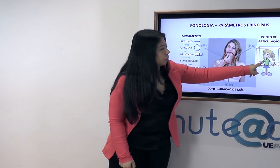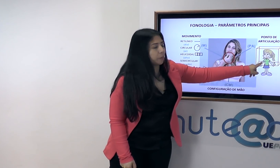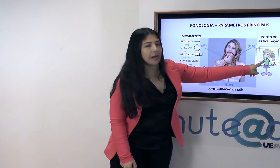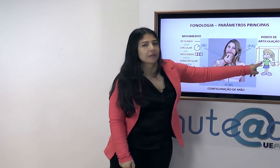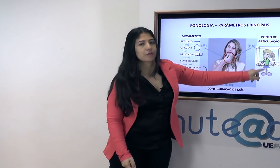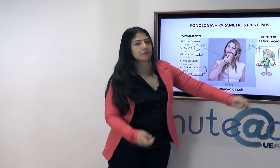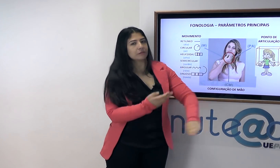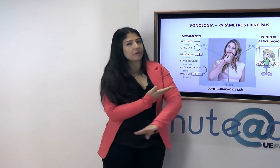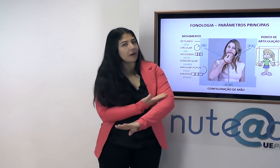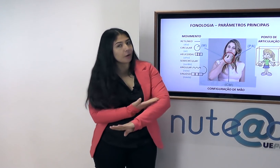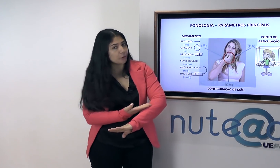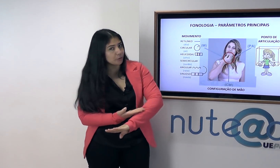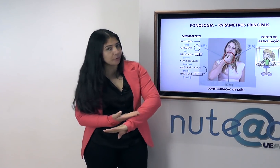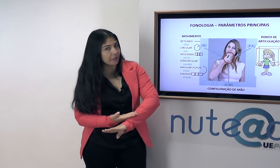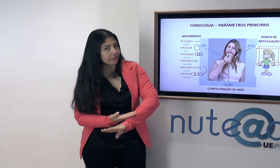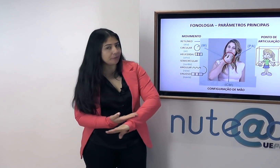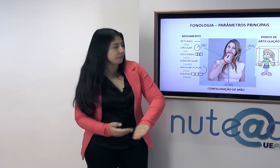No braço, acostumar.